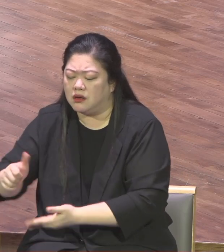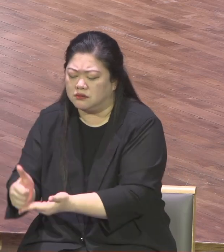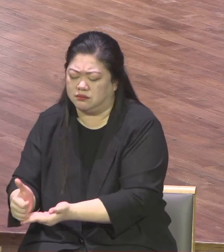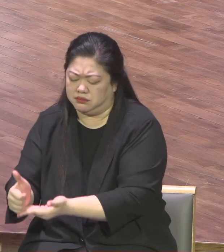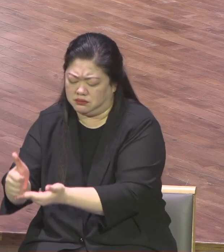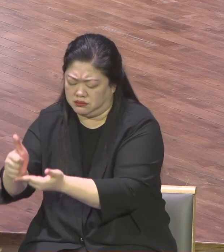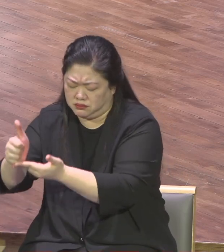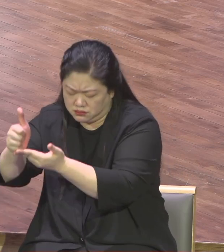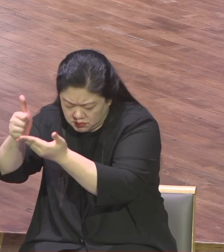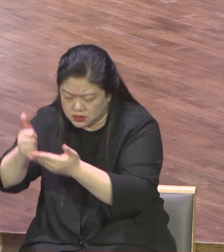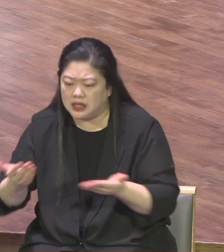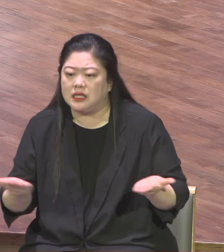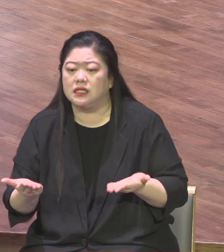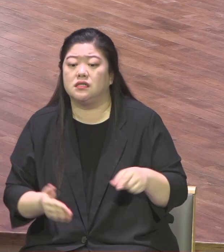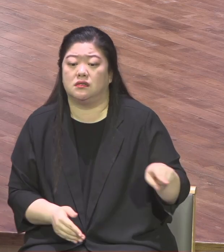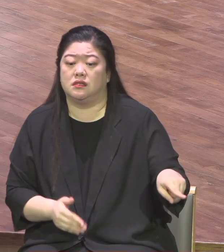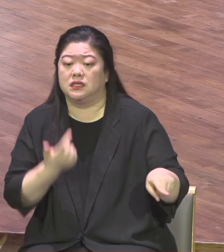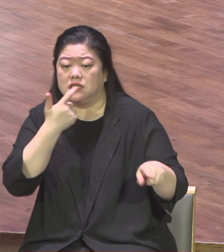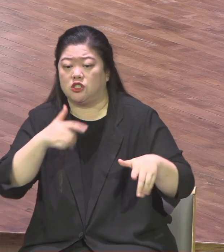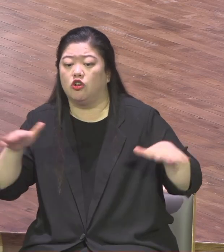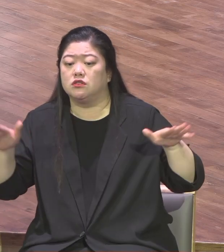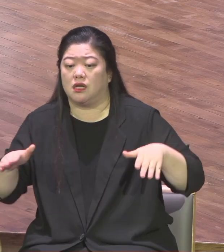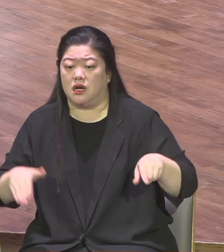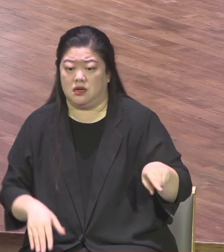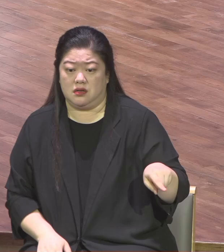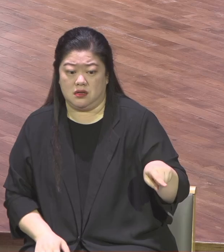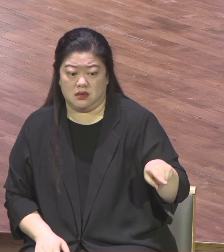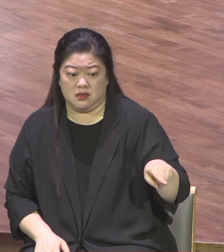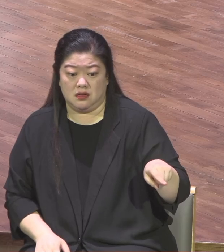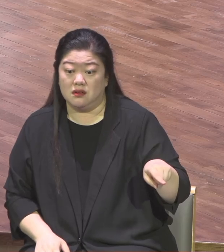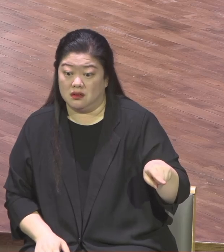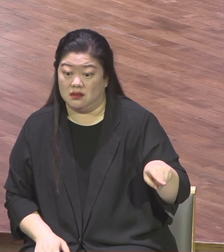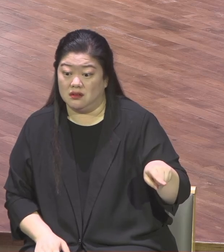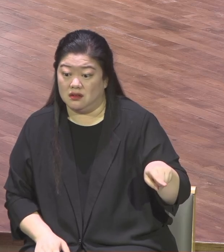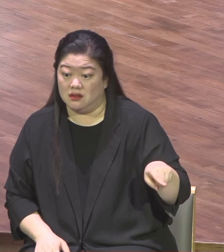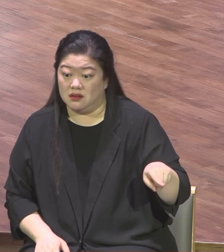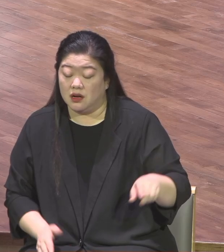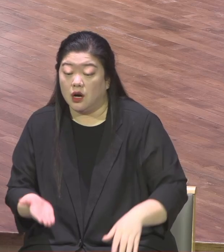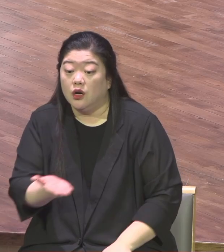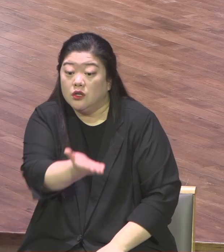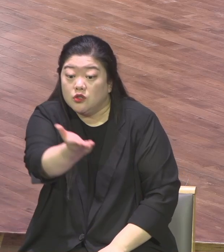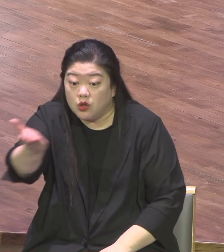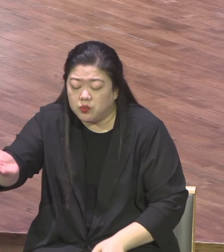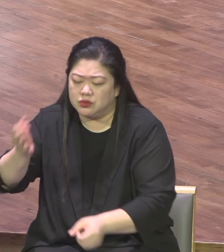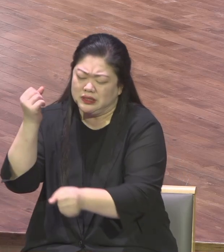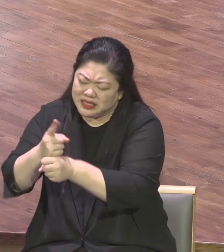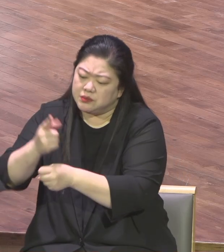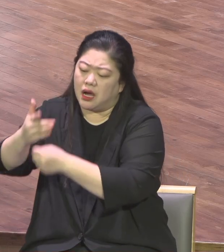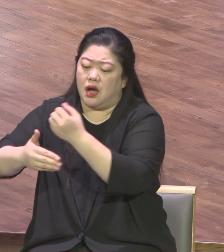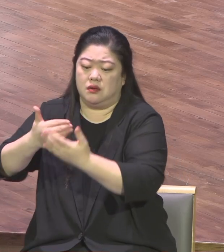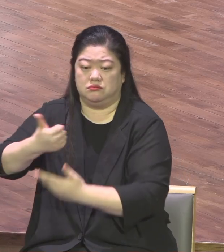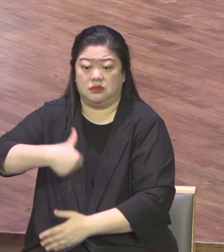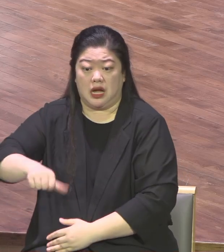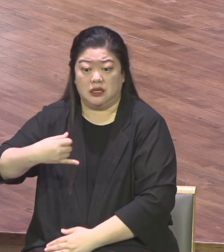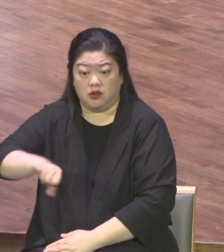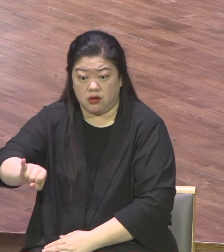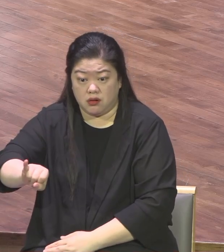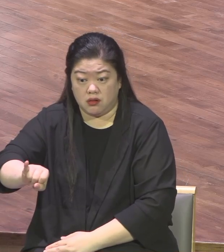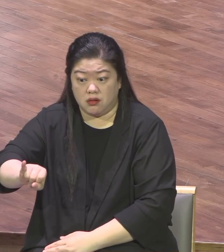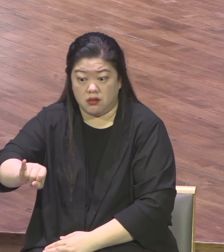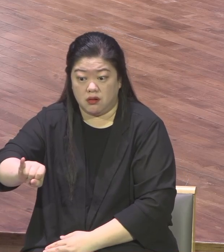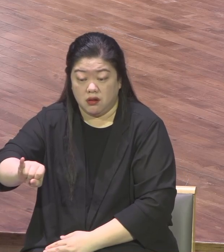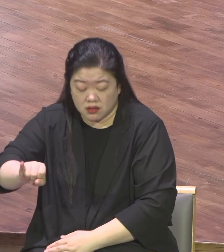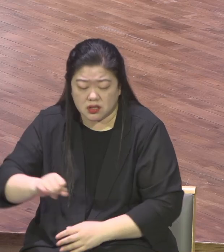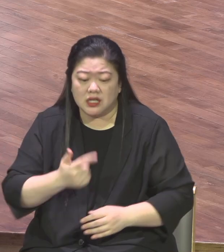유전성계 천사는 부리는 영이라. 여러분이 하나님의 상속자이기 때문에 천사하고도 비교가